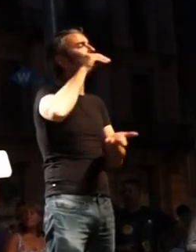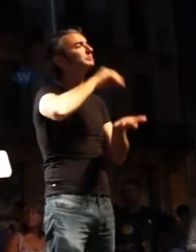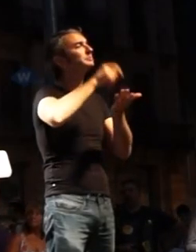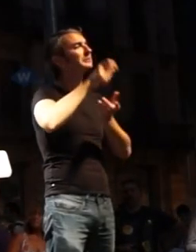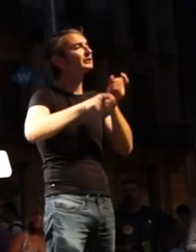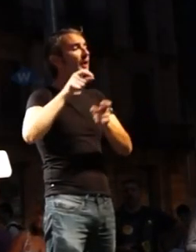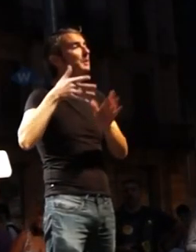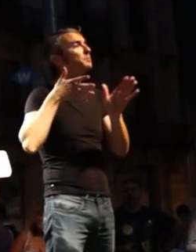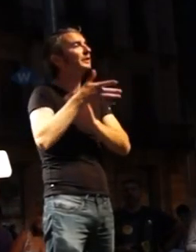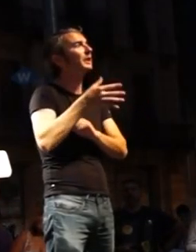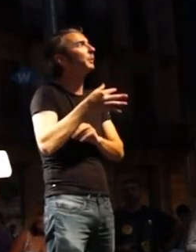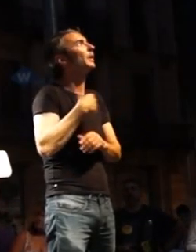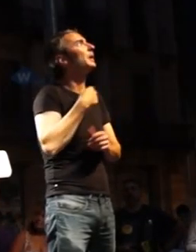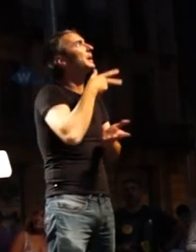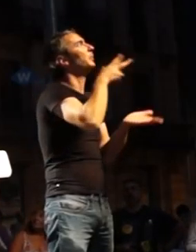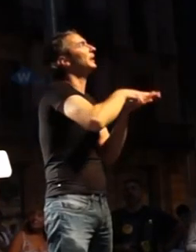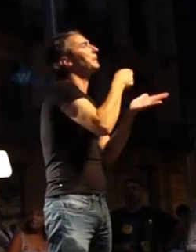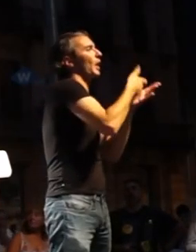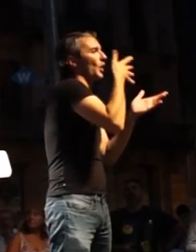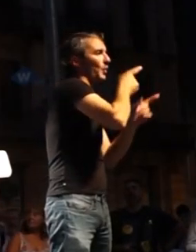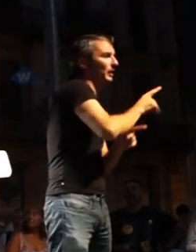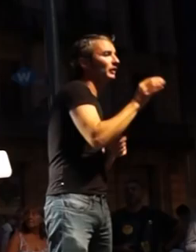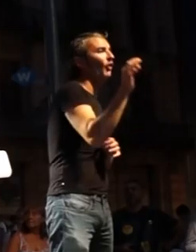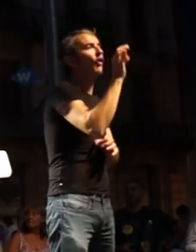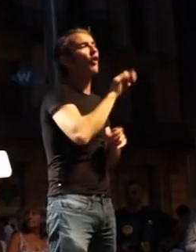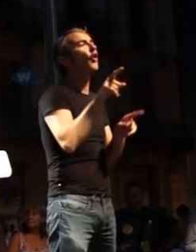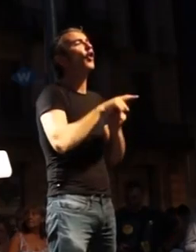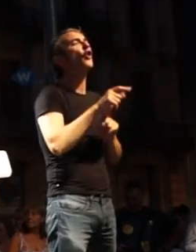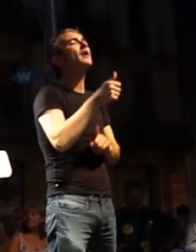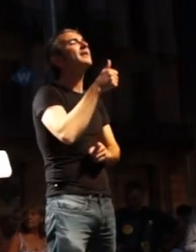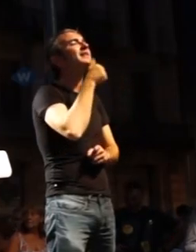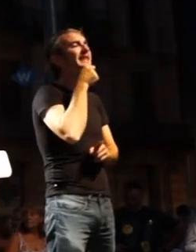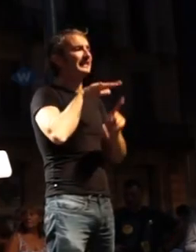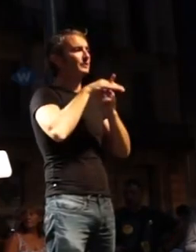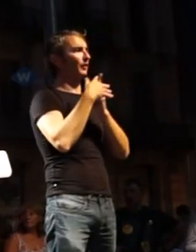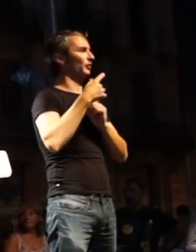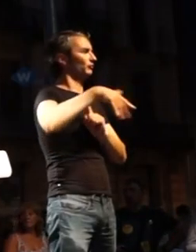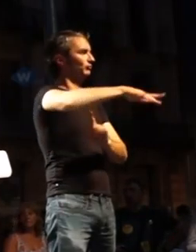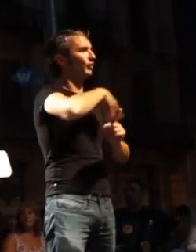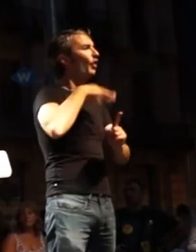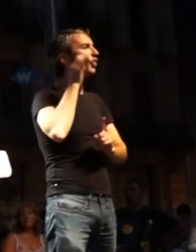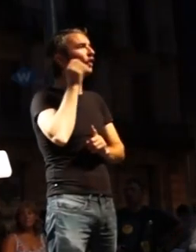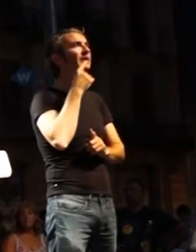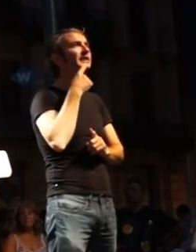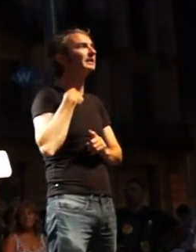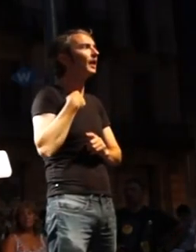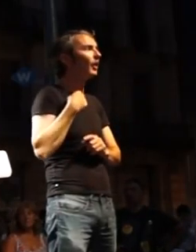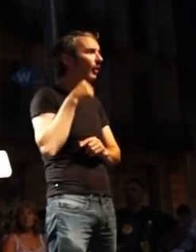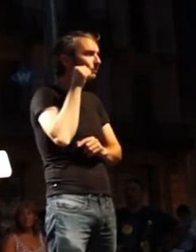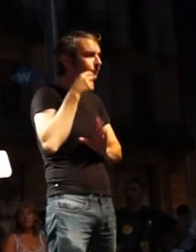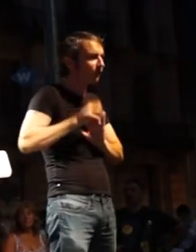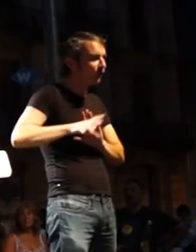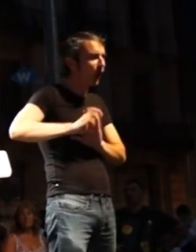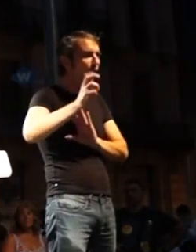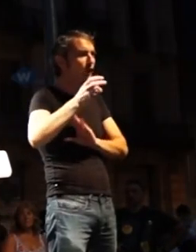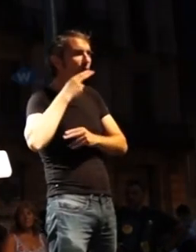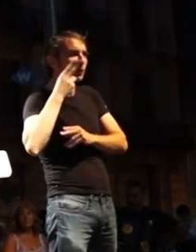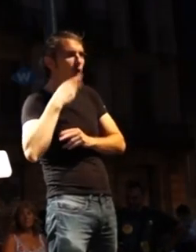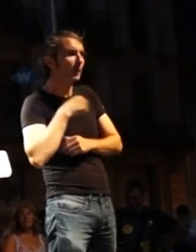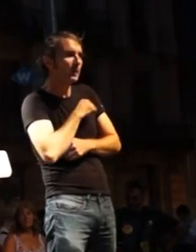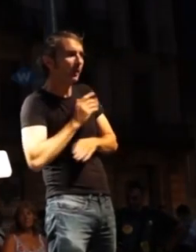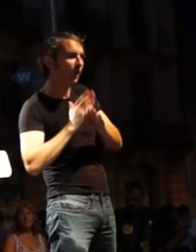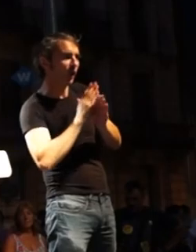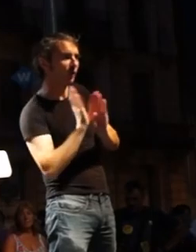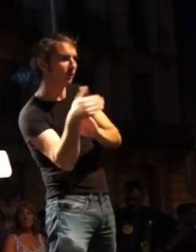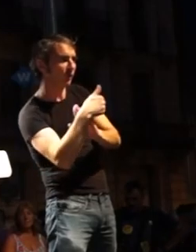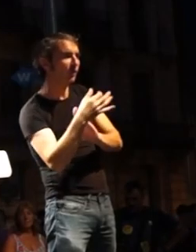no poden fer front al pagament de la hipoteca, o només cal pensar en quines situacions posem les dones si hem d'avortar fora de la xarxa sanitària pública, i només cal